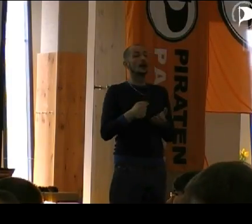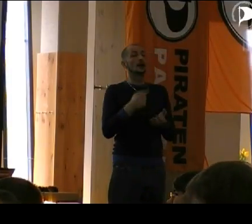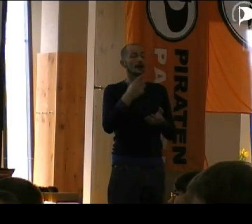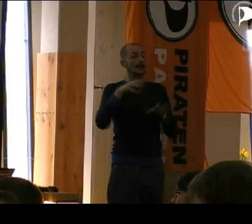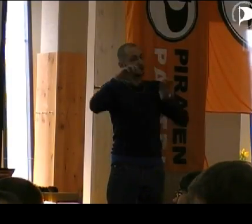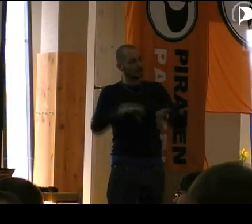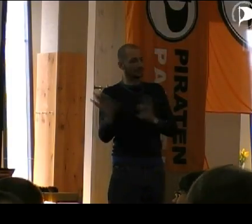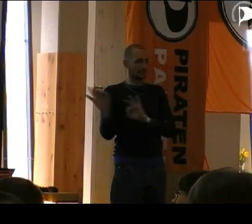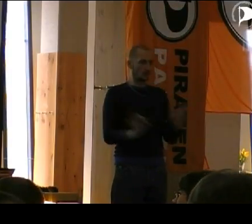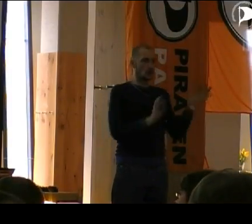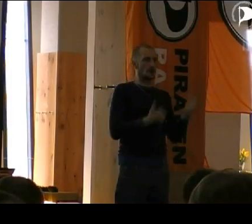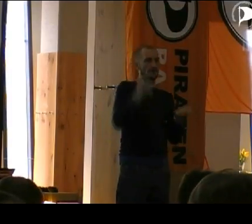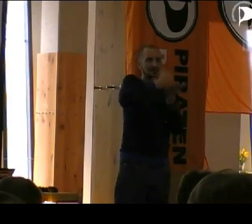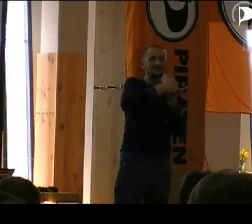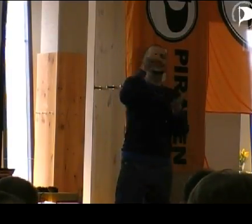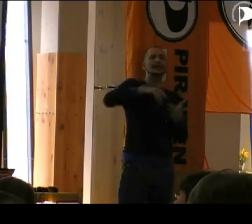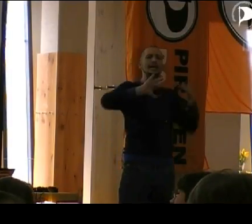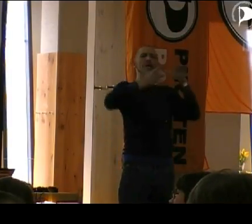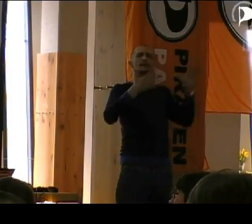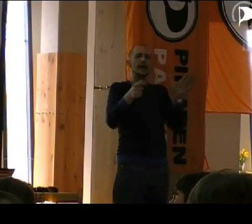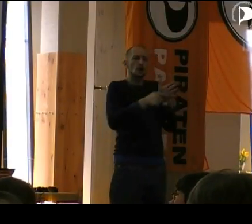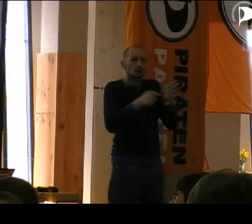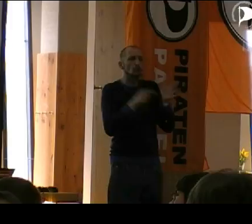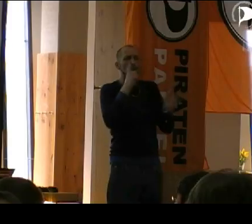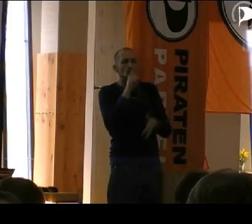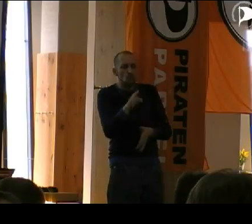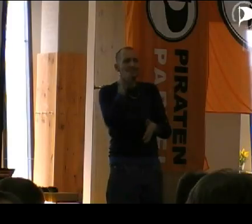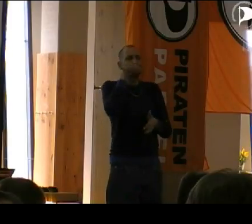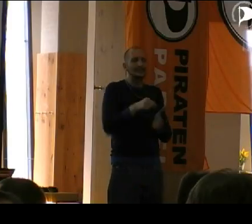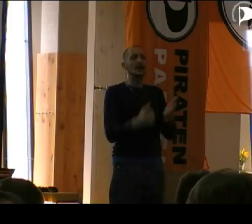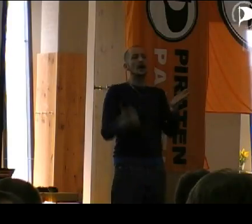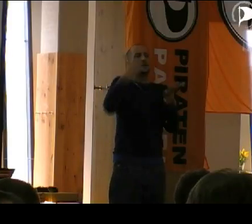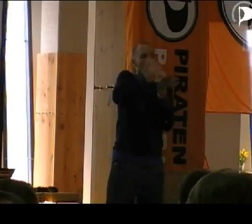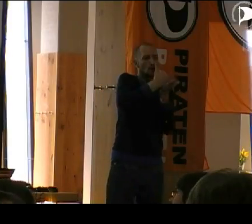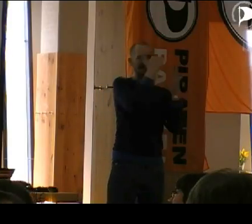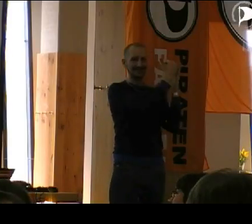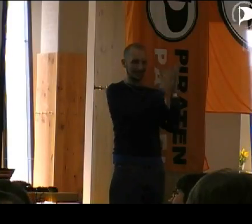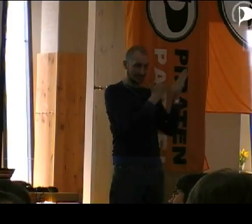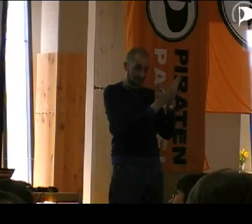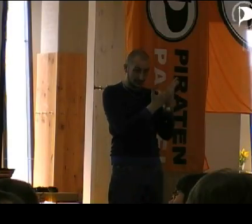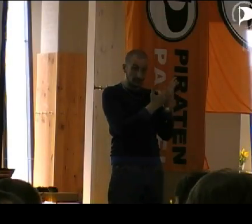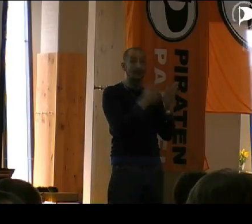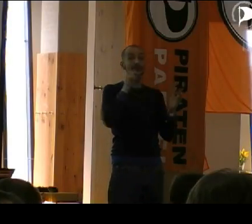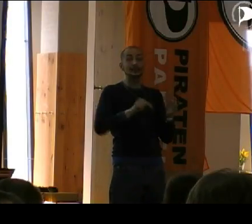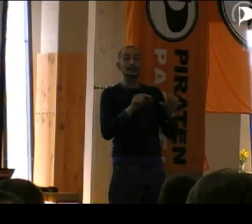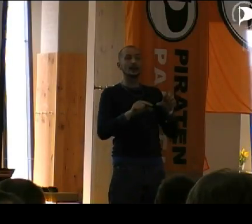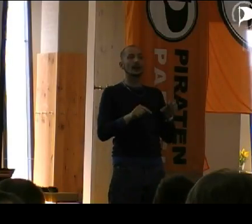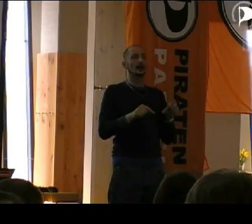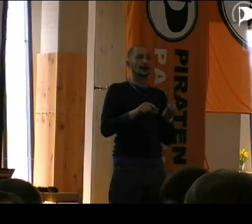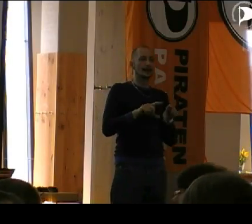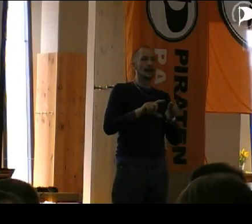derzeit sind auf dem weg und ton das ist nicht nur ein konto vorstands listen über das ticketsystem